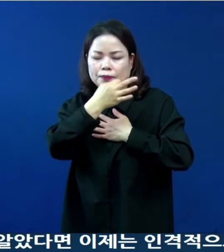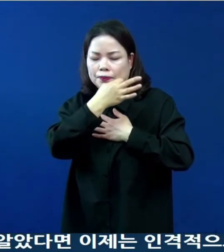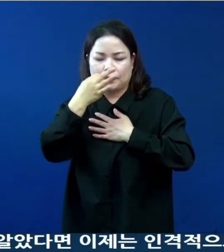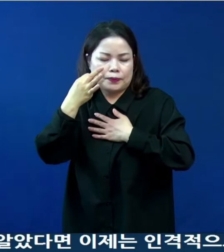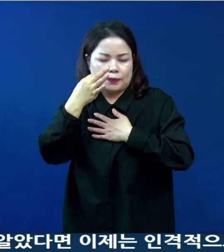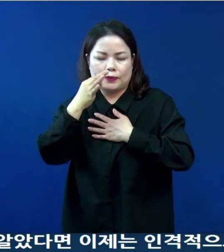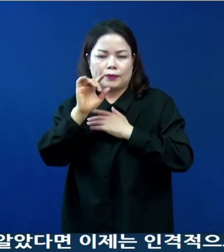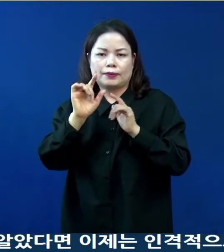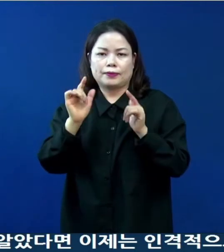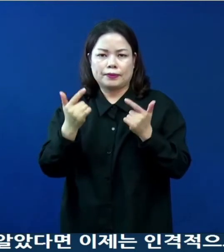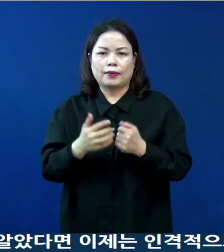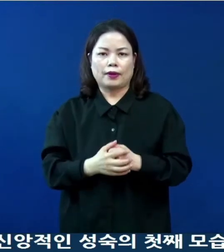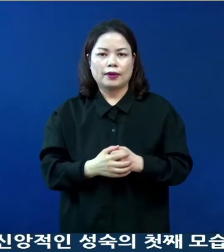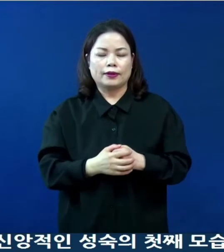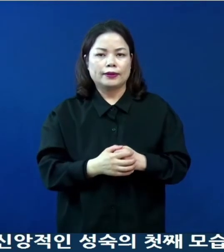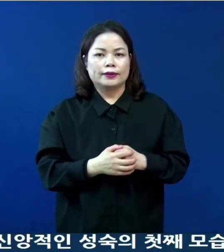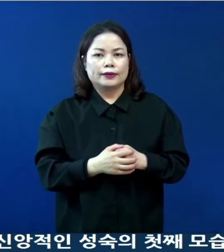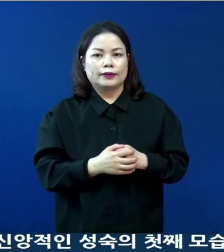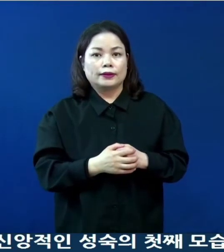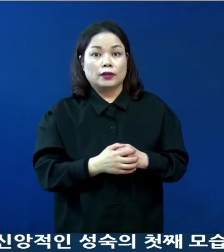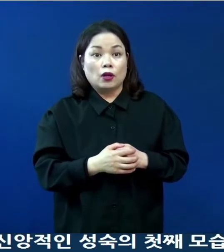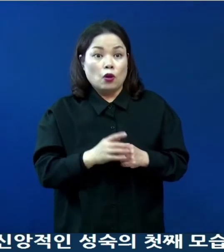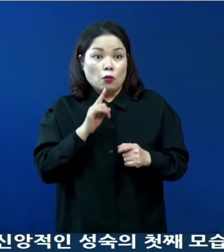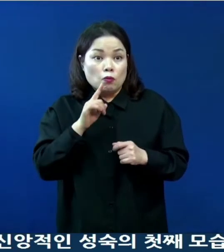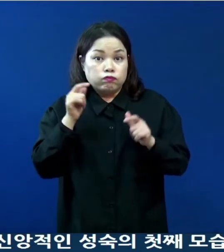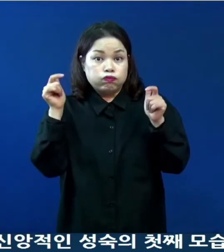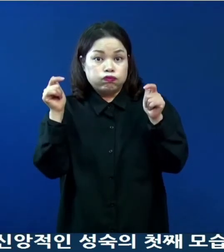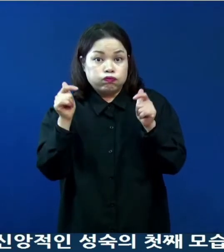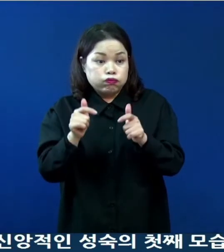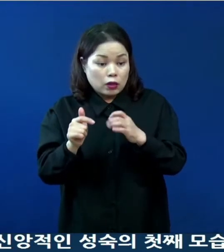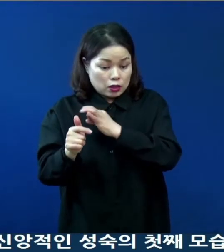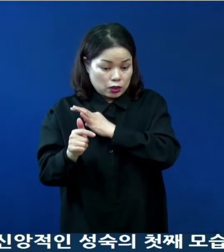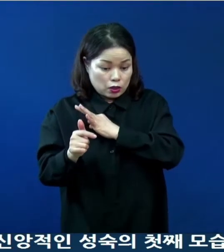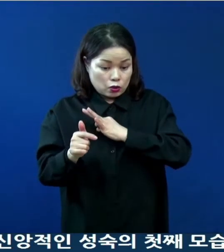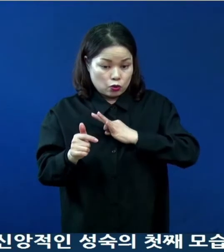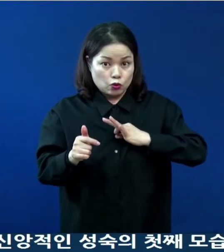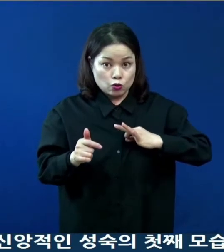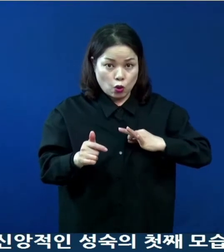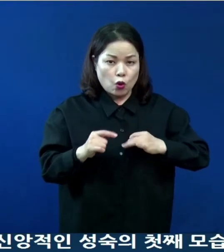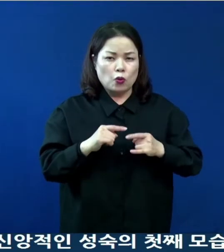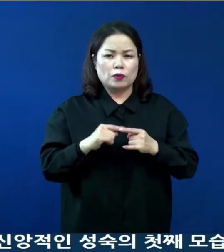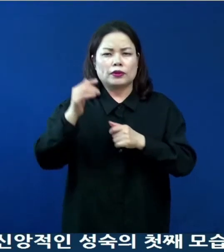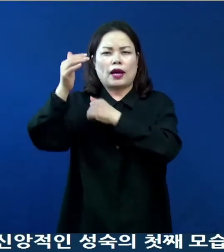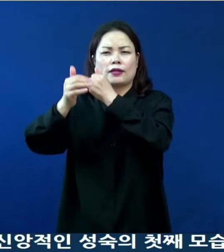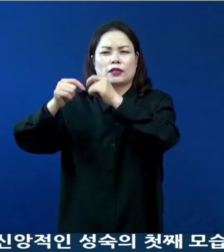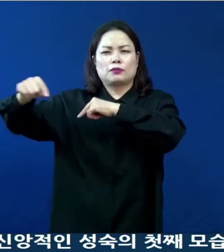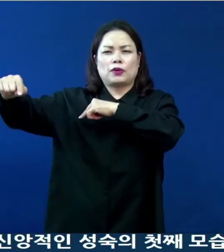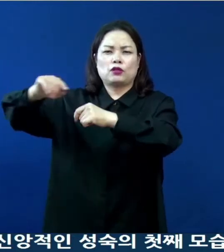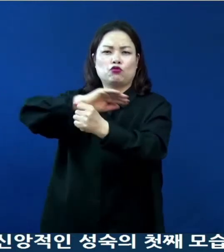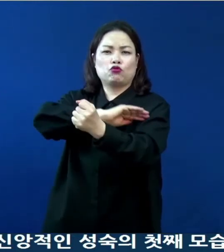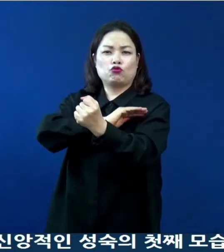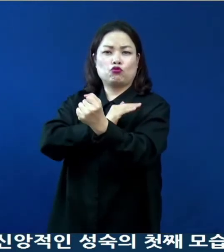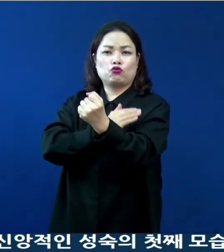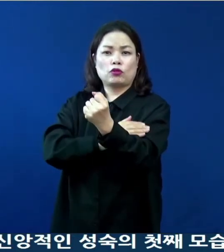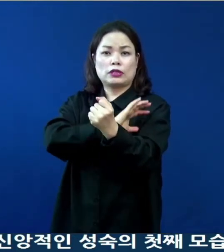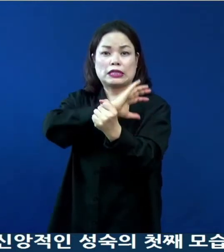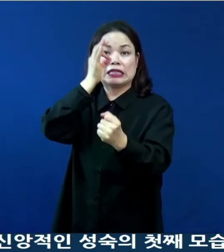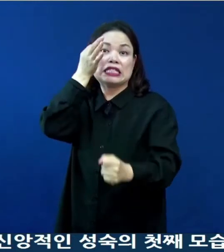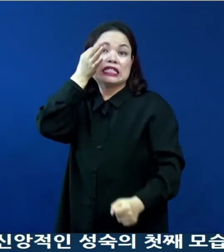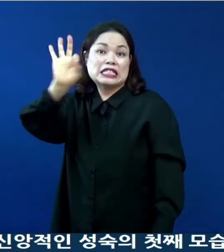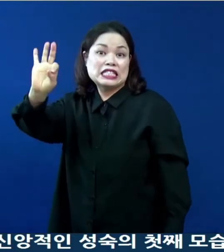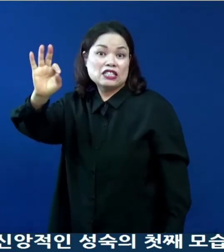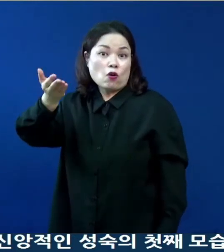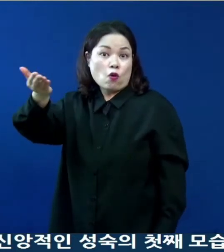않겠습니다 라고 대답을 합니다. 말수가 줄어든 욥은 그 다음에 하나님의 주권을 인정하는데요. 오늘 본문